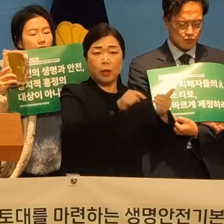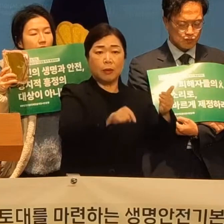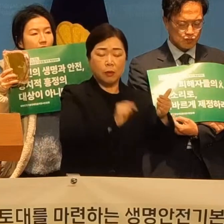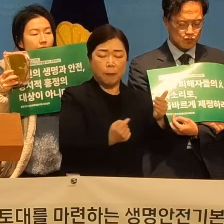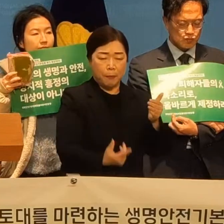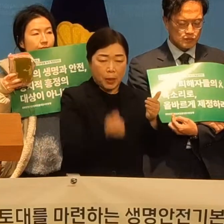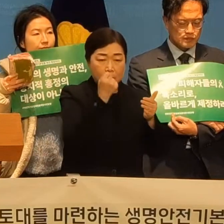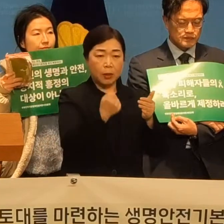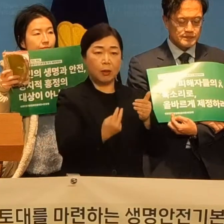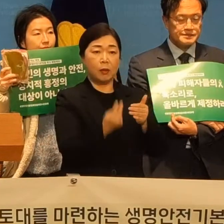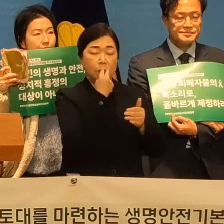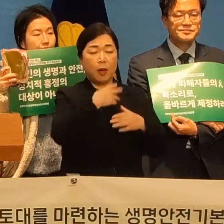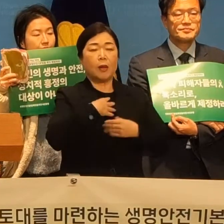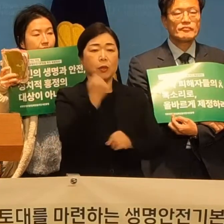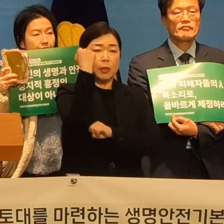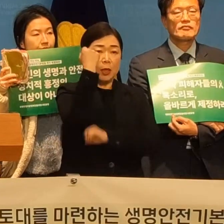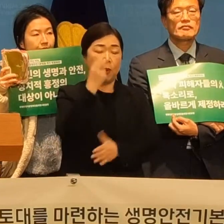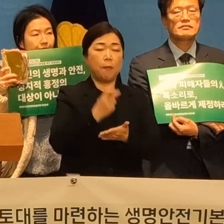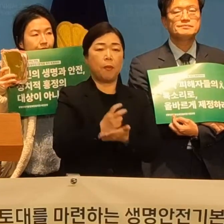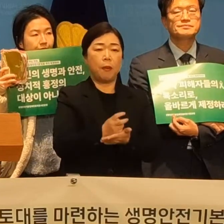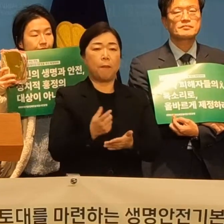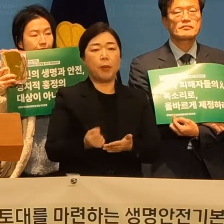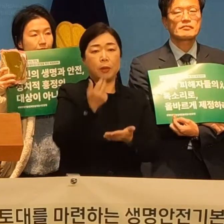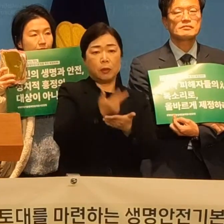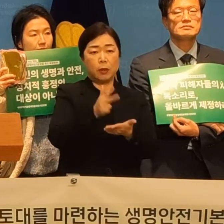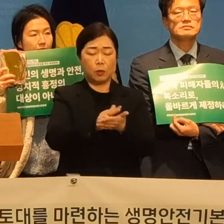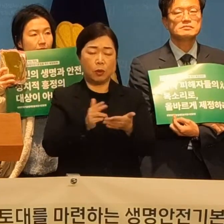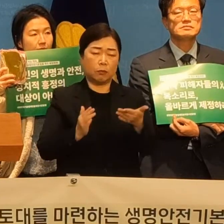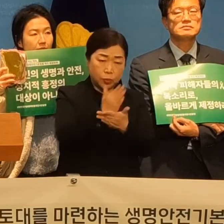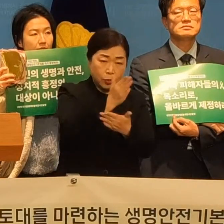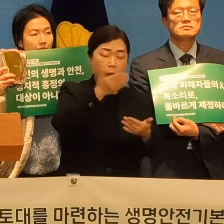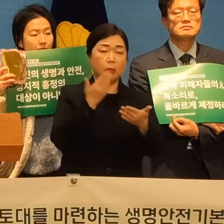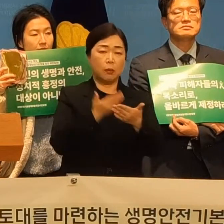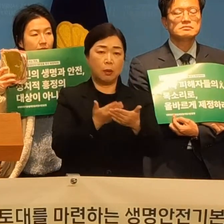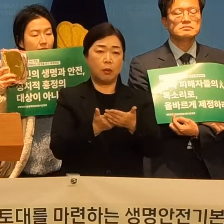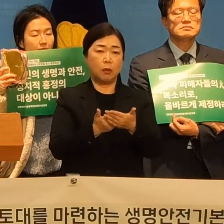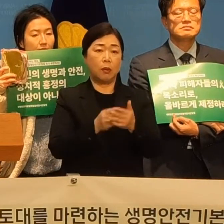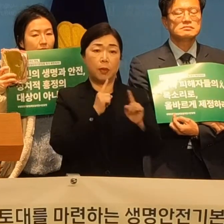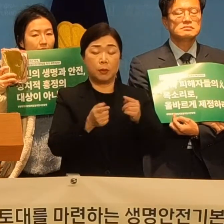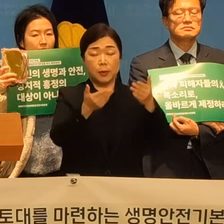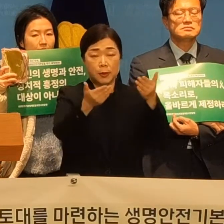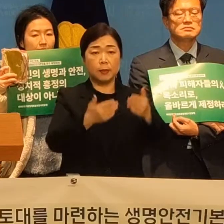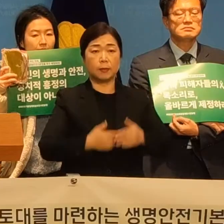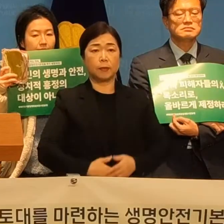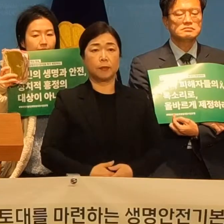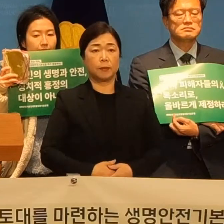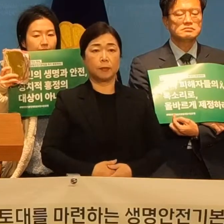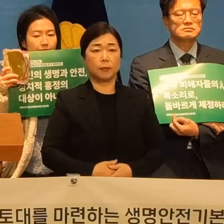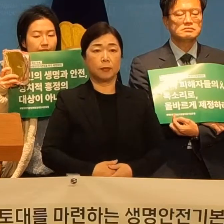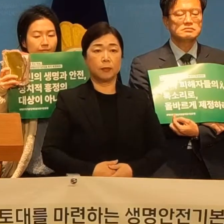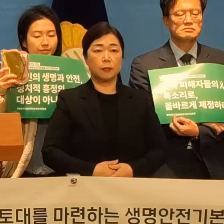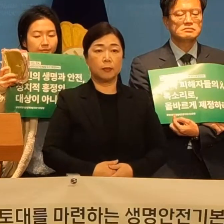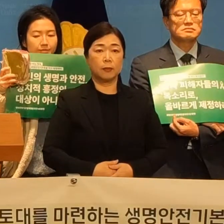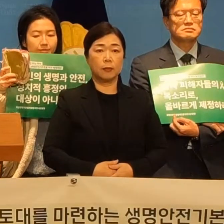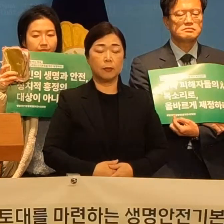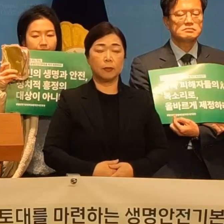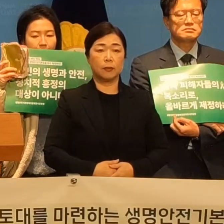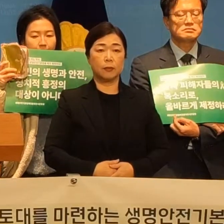생명안전기본법을 주속히 제정해 주실 것을 강력히 촉구합니다.